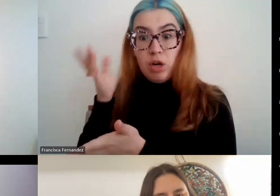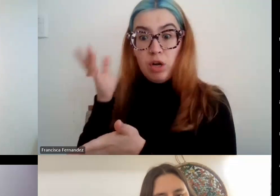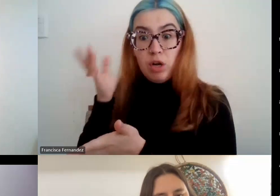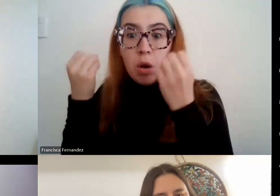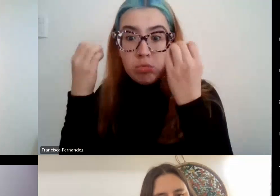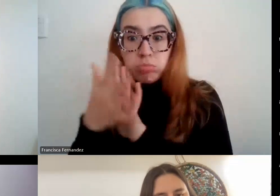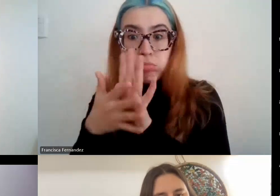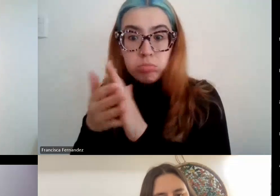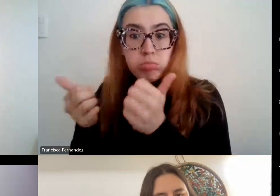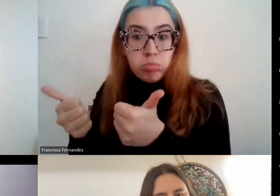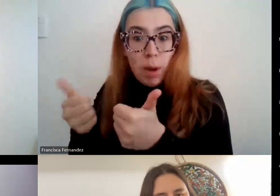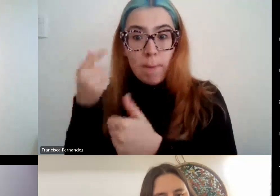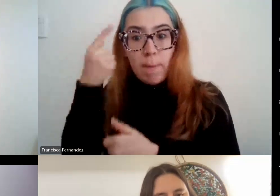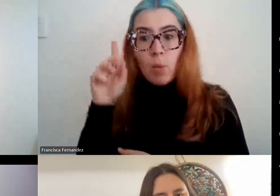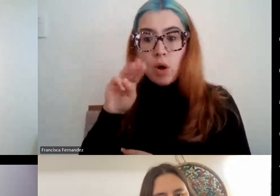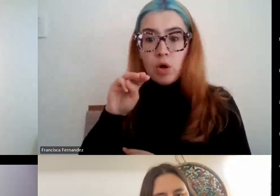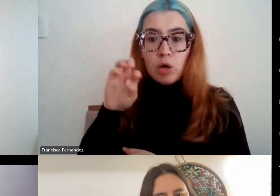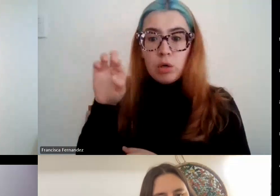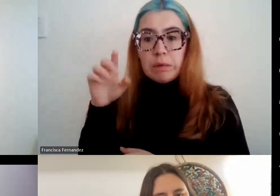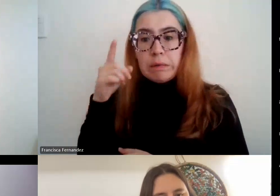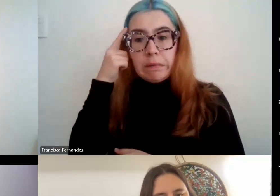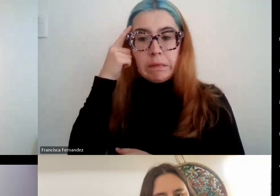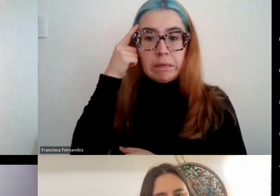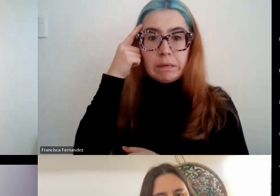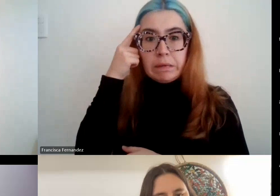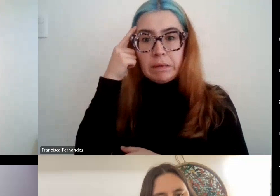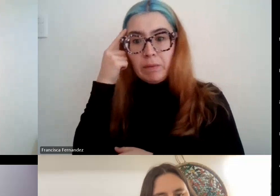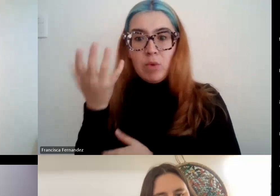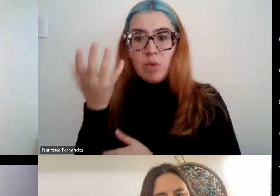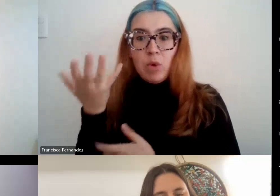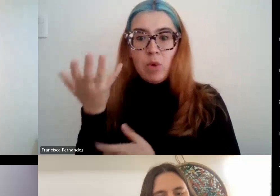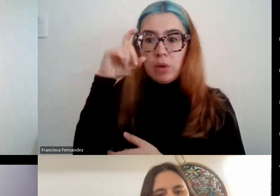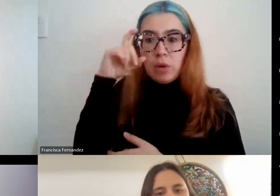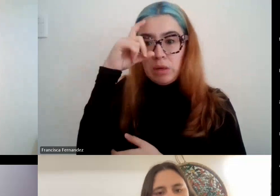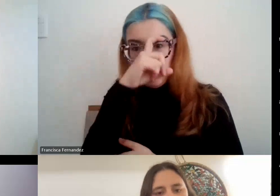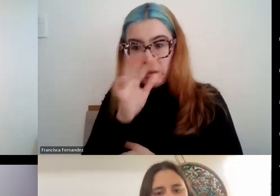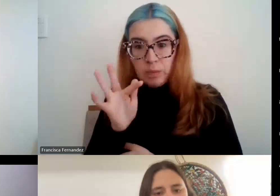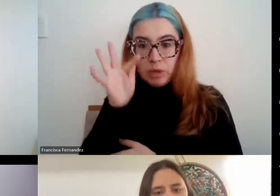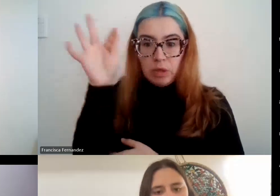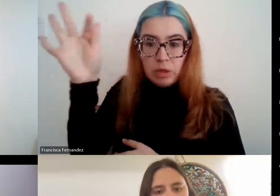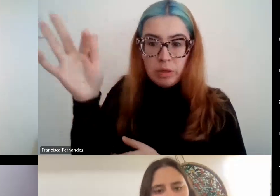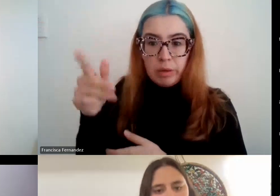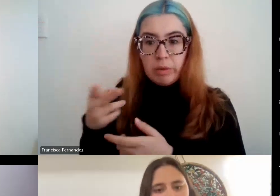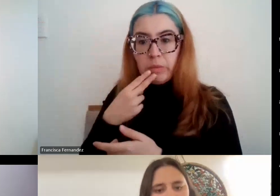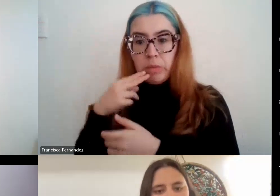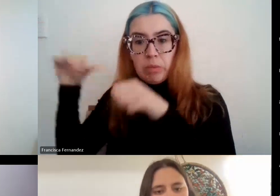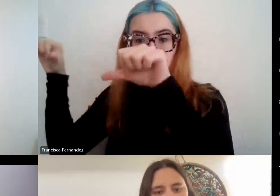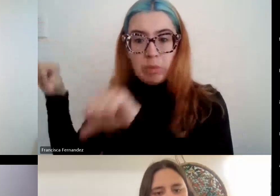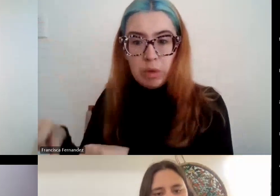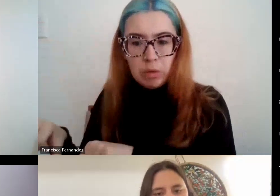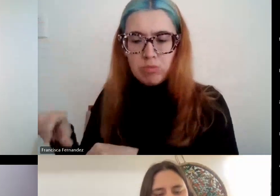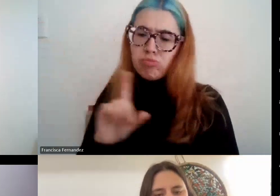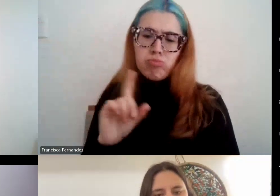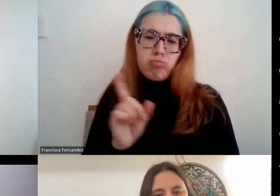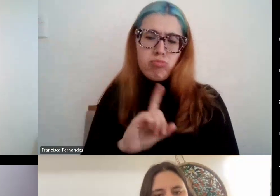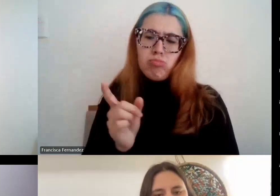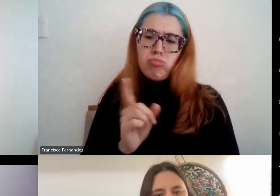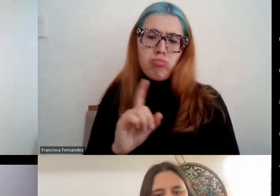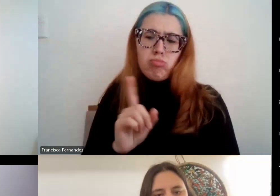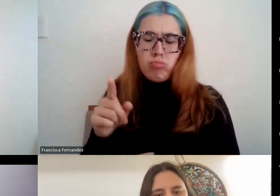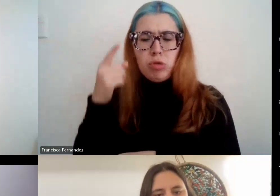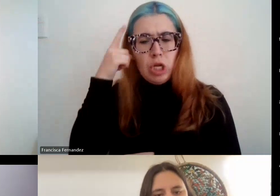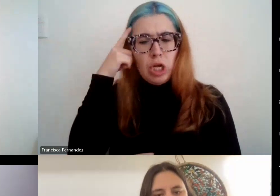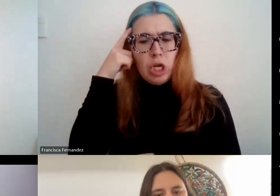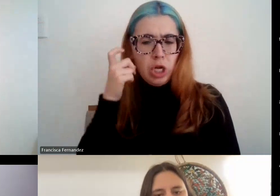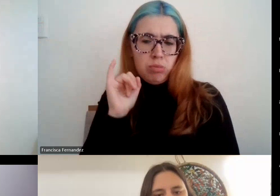importante que los niños sordos puedan aprender lengua de señas, pero si el papá y la mamá se oponen, no lo piensan, ven que es algo difícil para su futuro